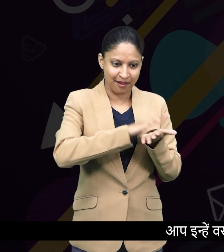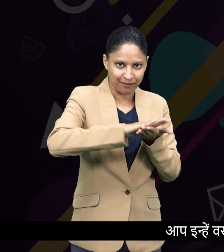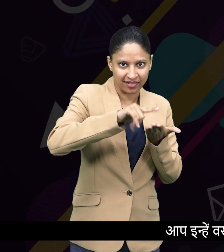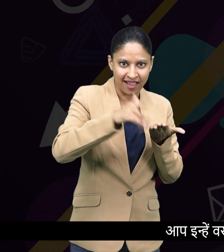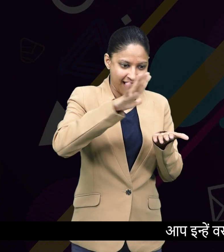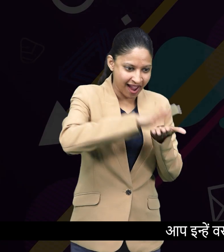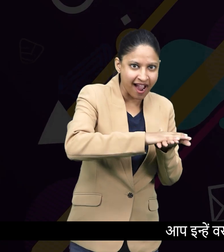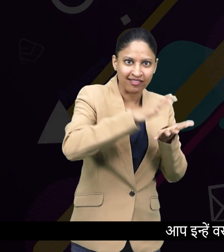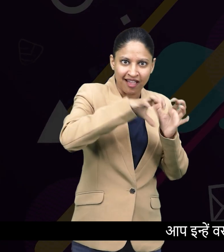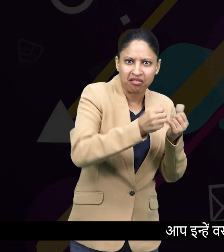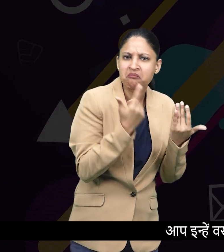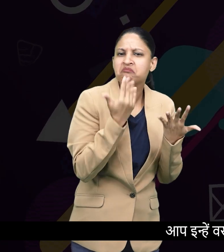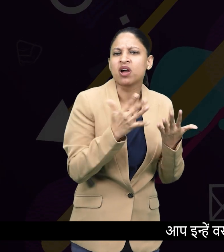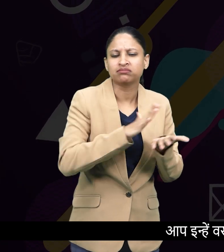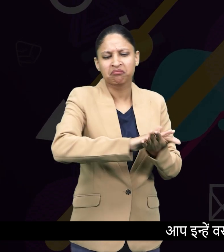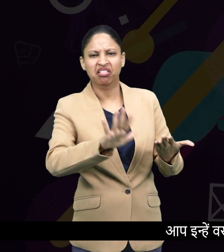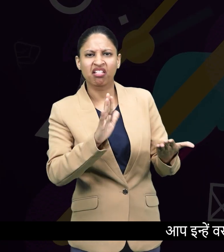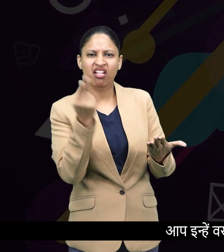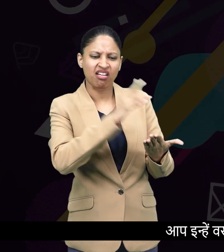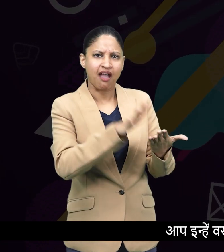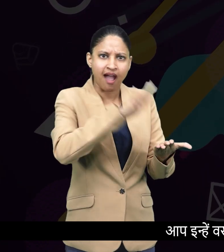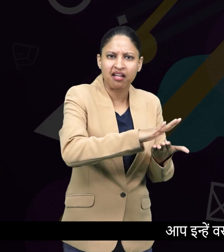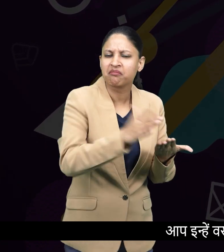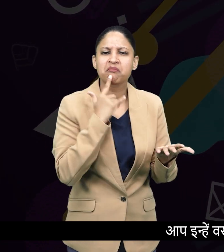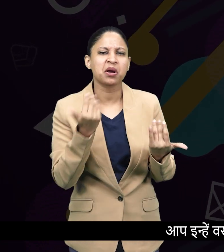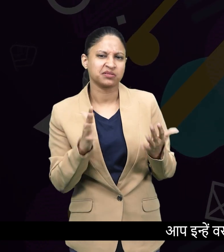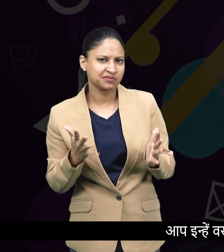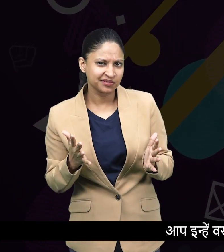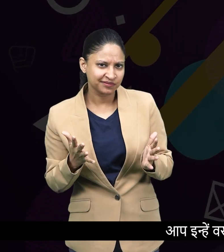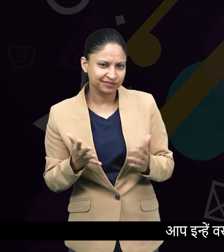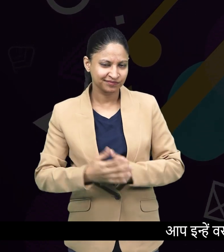आप इन्हें वस्तुओं की तरह पकड़ नहीं सकते।